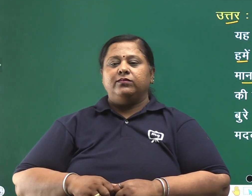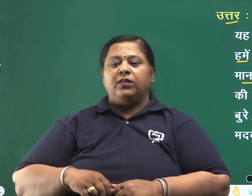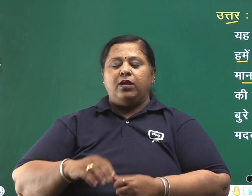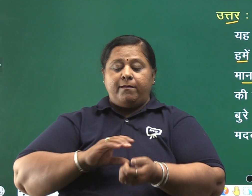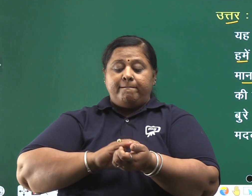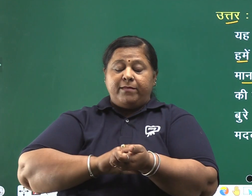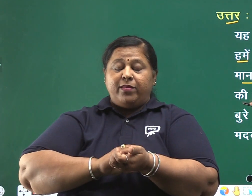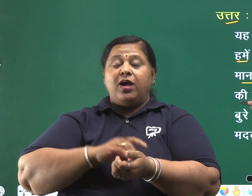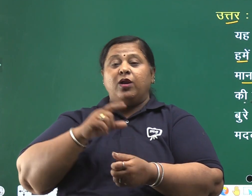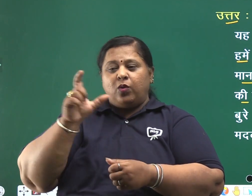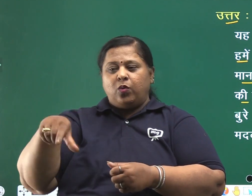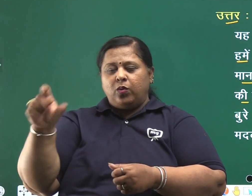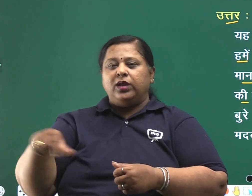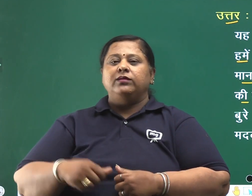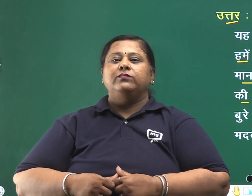बीमार लोगों की